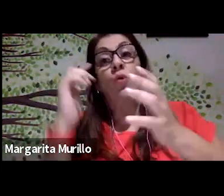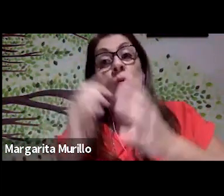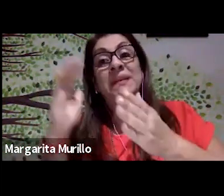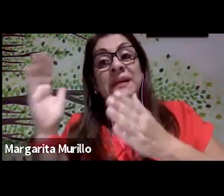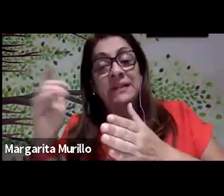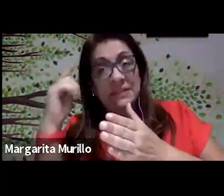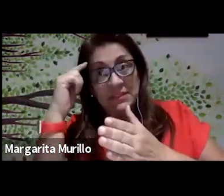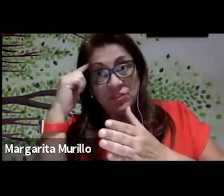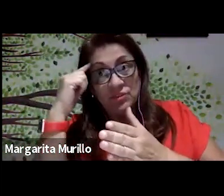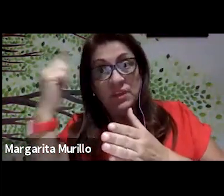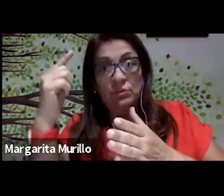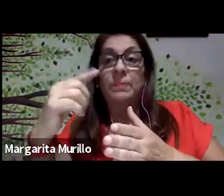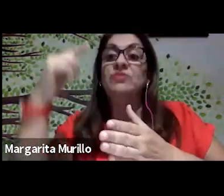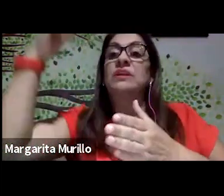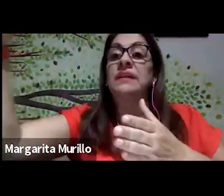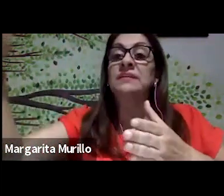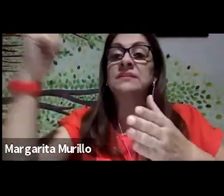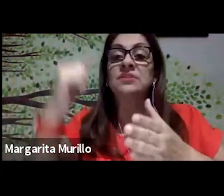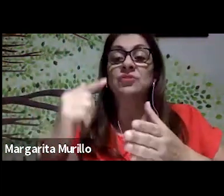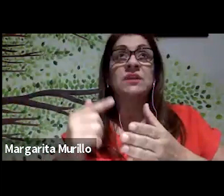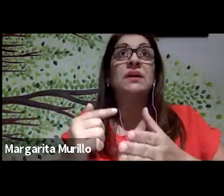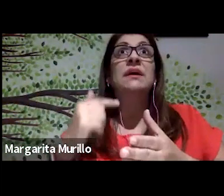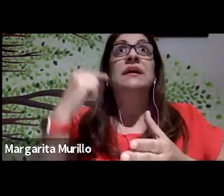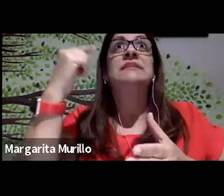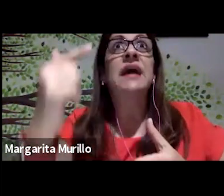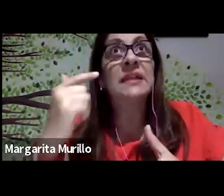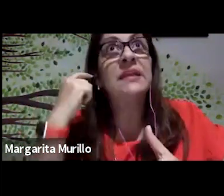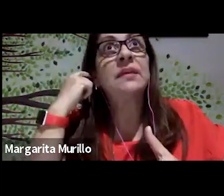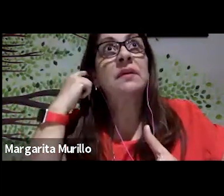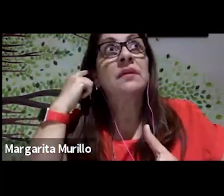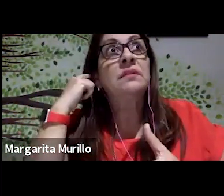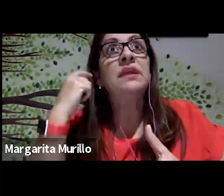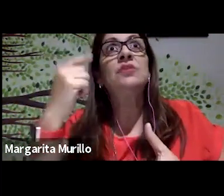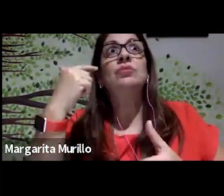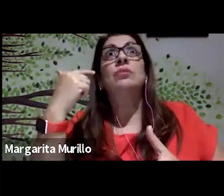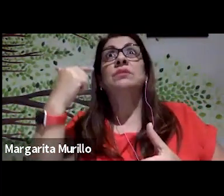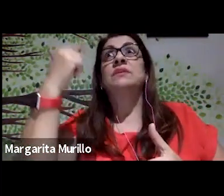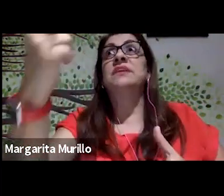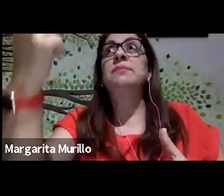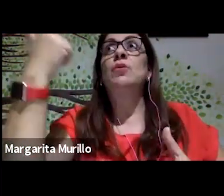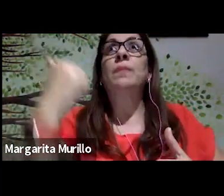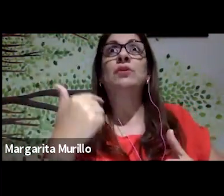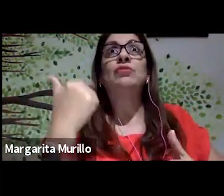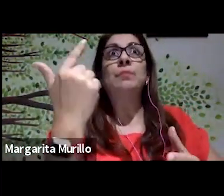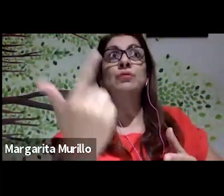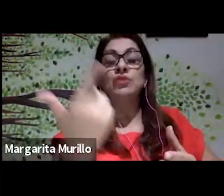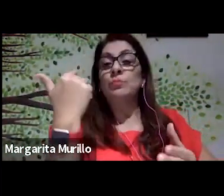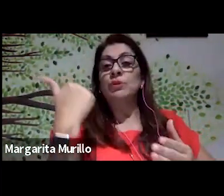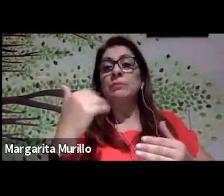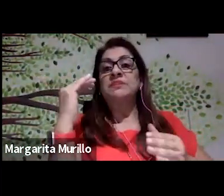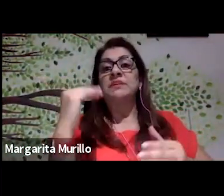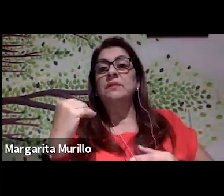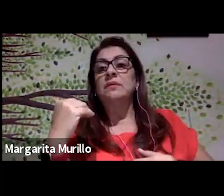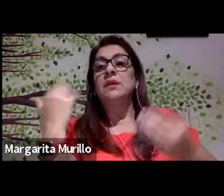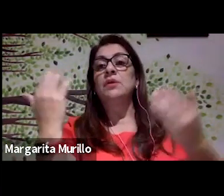con que un pene grande se asocia una persona grande se asocia que es alguien digno de ser mi compañero de reproducción